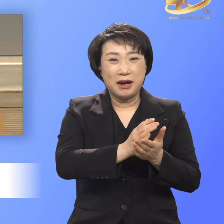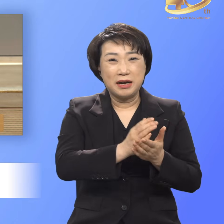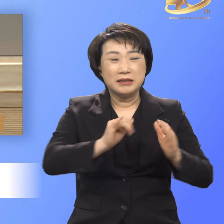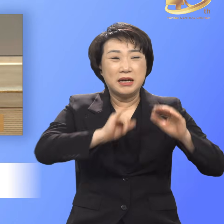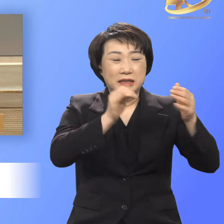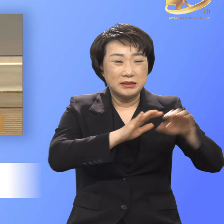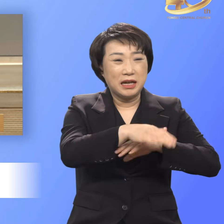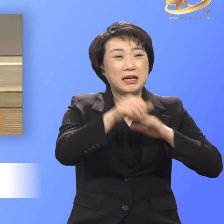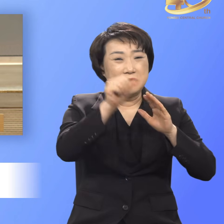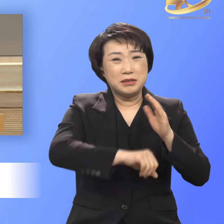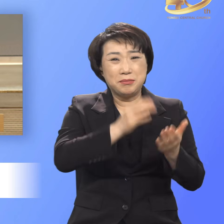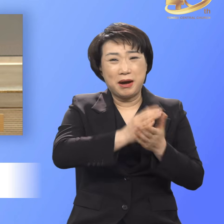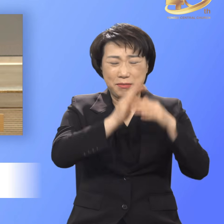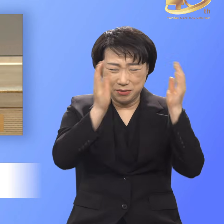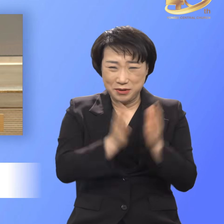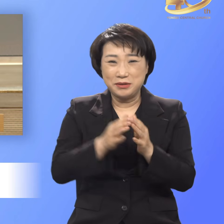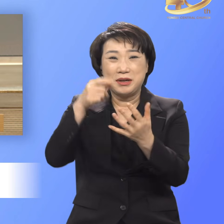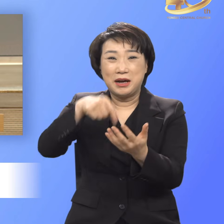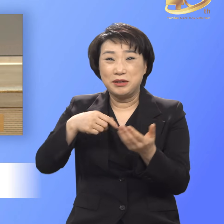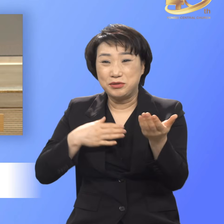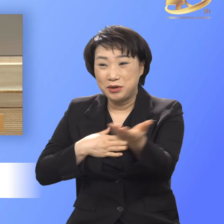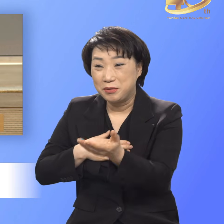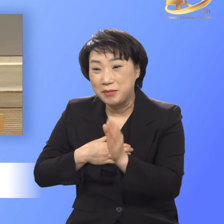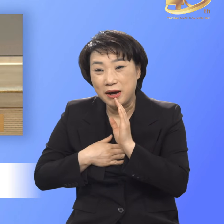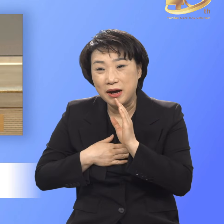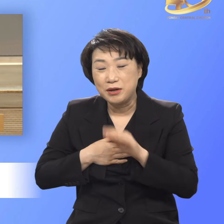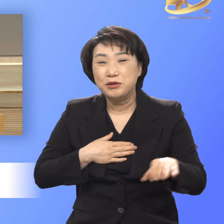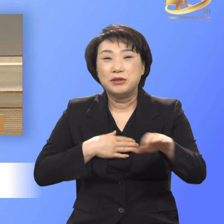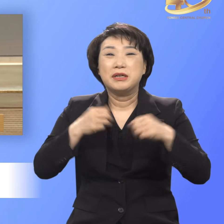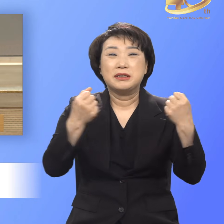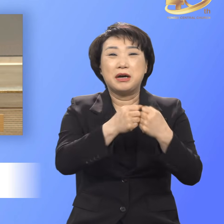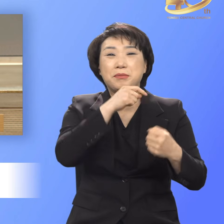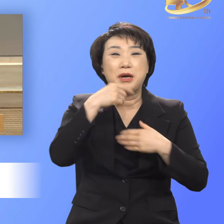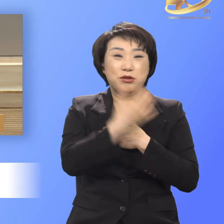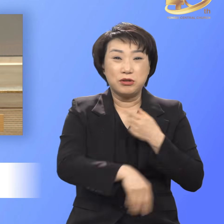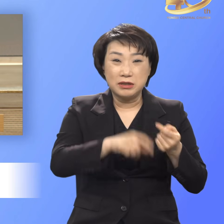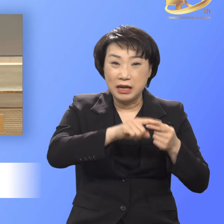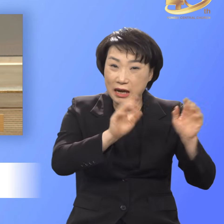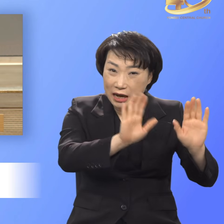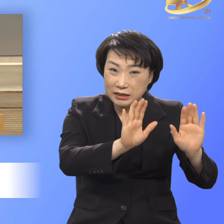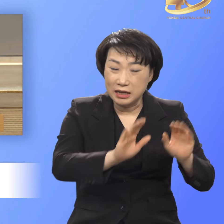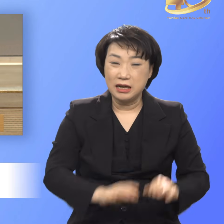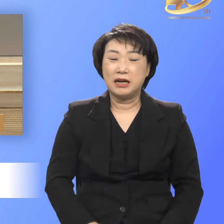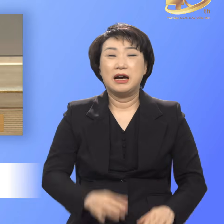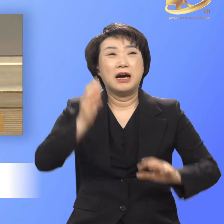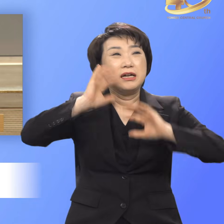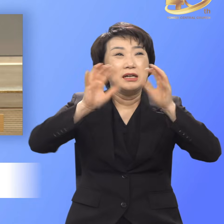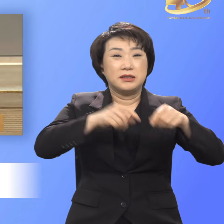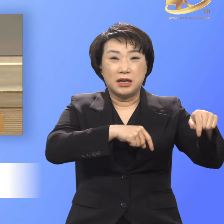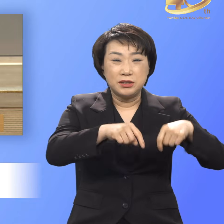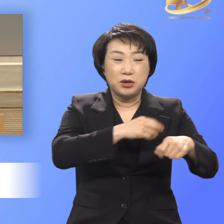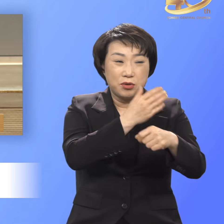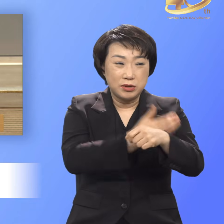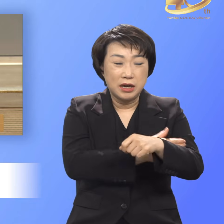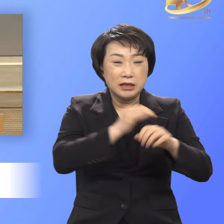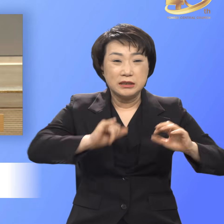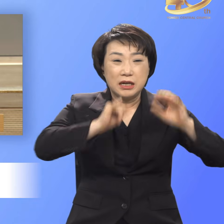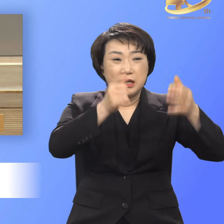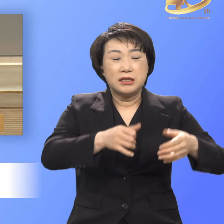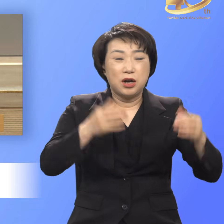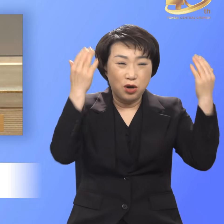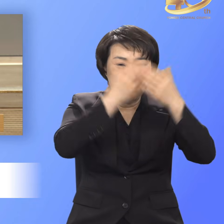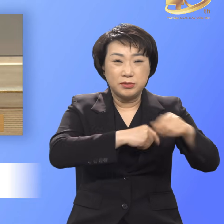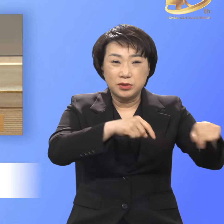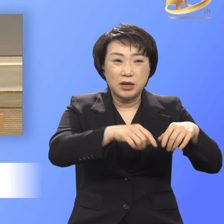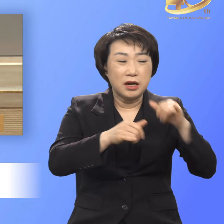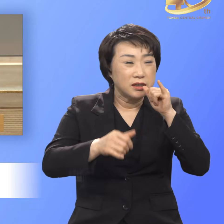세상 동속에 지지 마. 다 일러줬어. 우리의 싸움은 혈과 육에 대한 것이 아니야. 공중의 정사와 권세와 이 세상